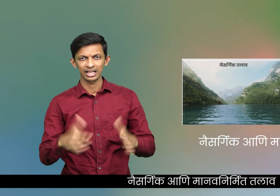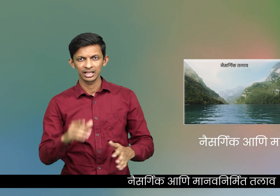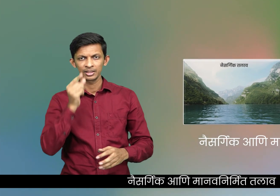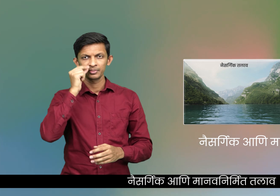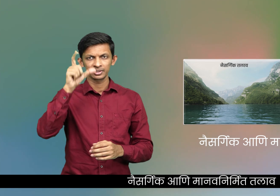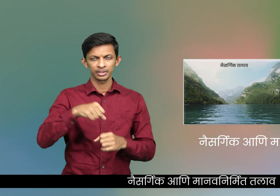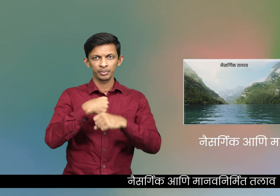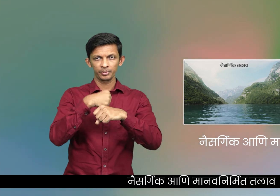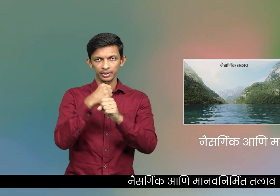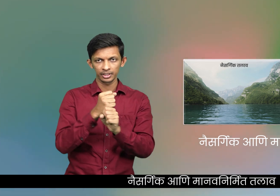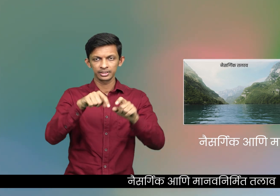नैसर्गिक आणि मानवनिर्मित तलाव: